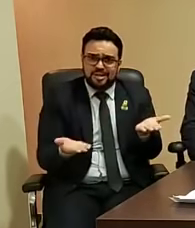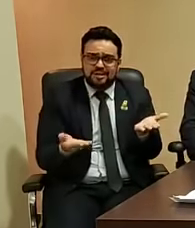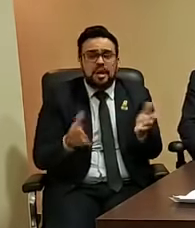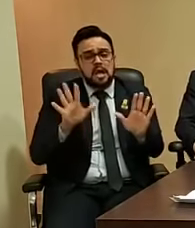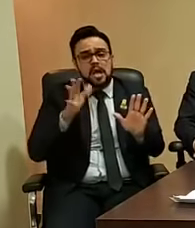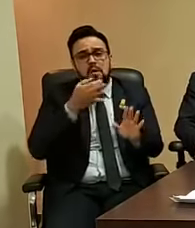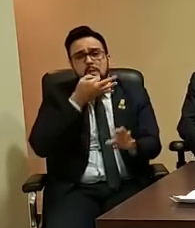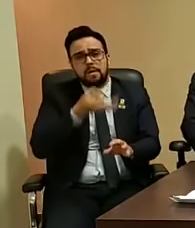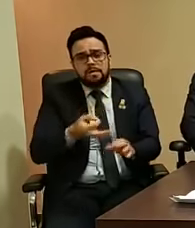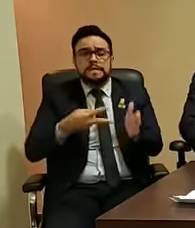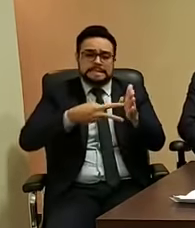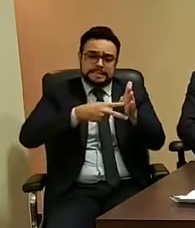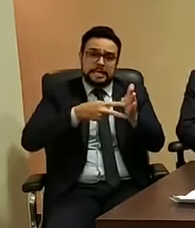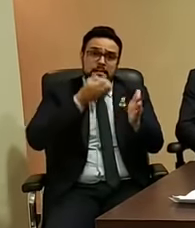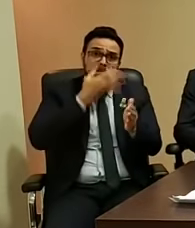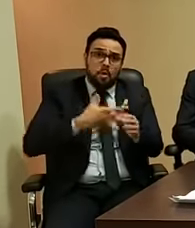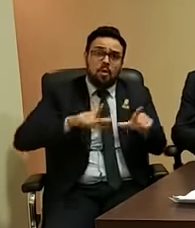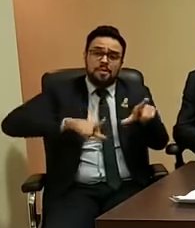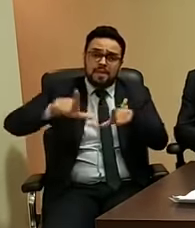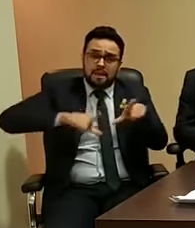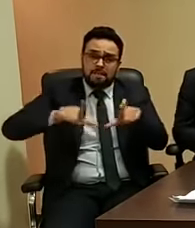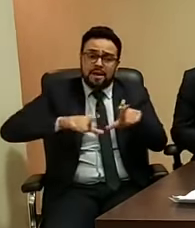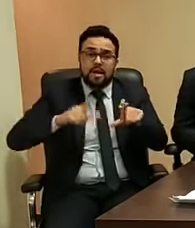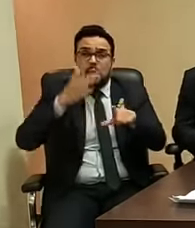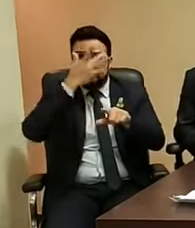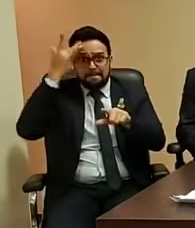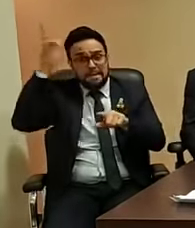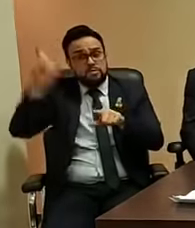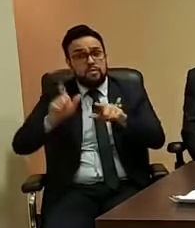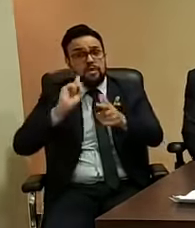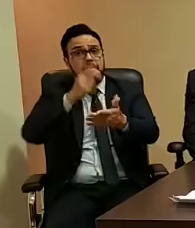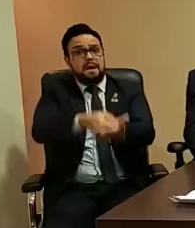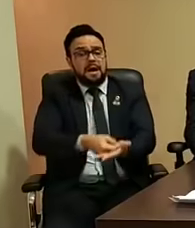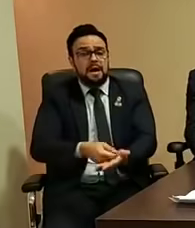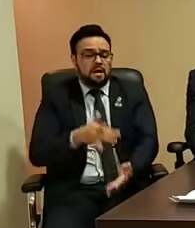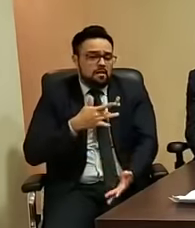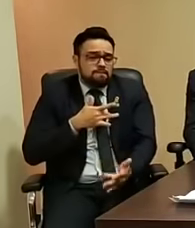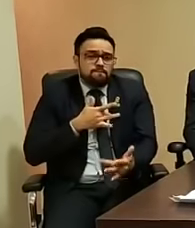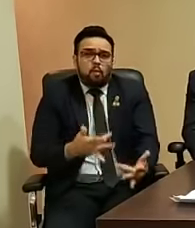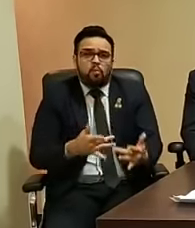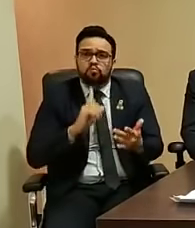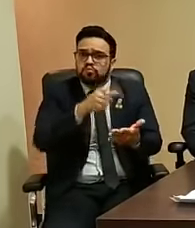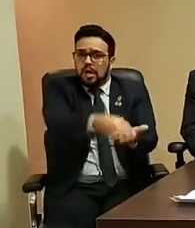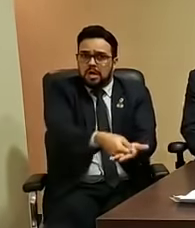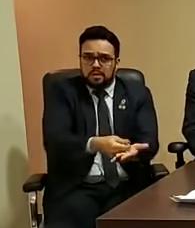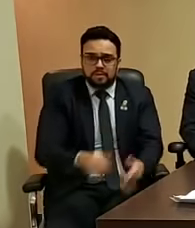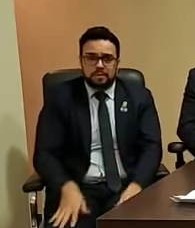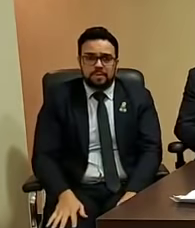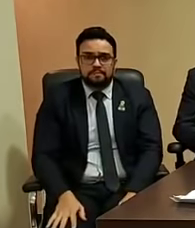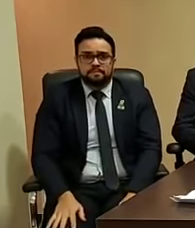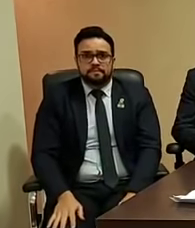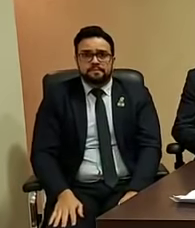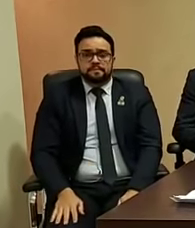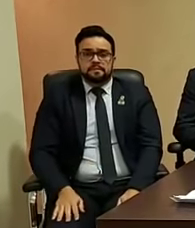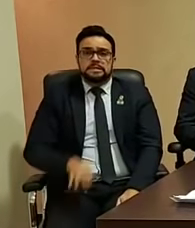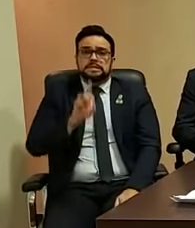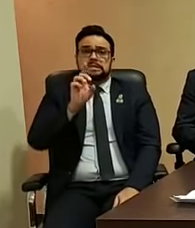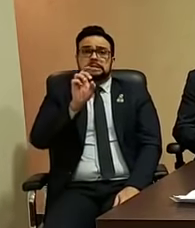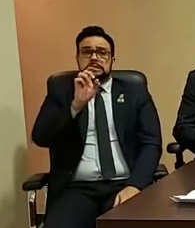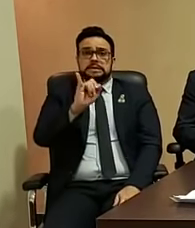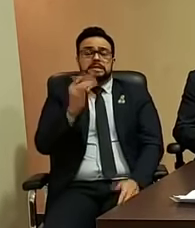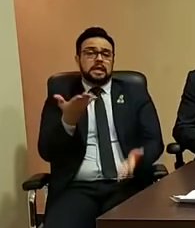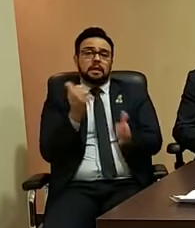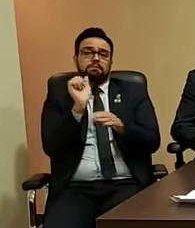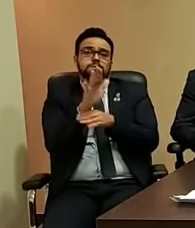que o sindicato, que faz um bom trabalho, né, o empregado vai pagar voluntariamente a sua contribuição por